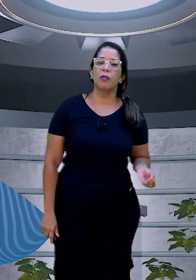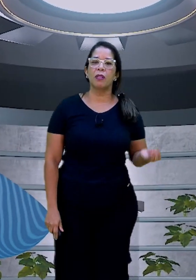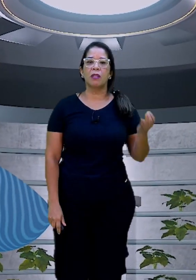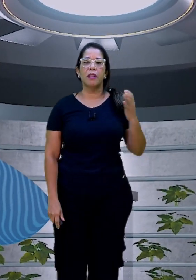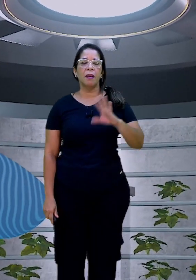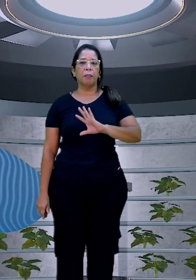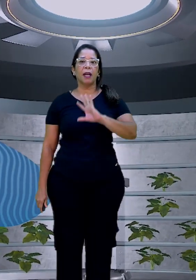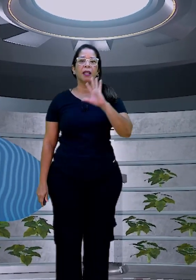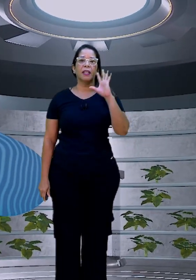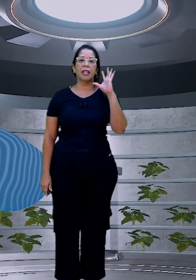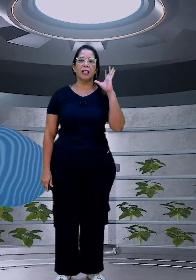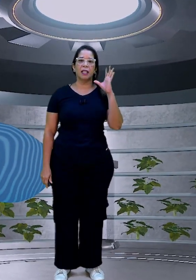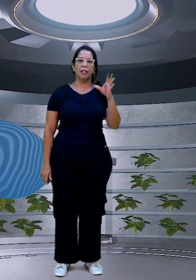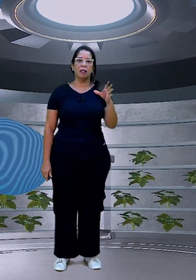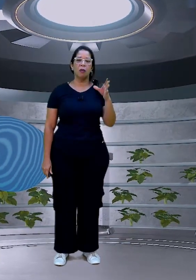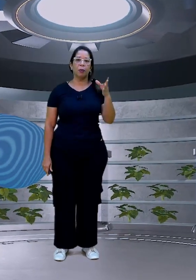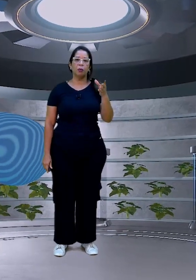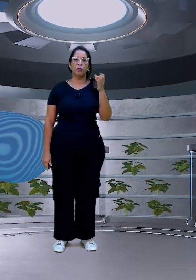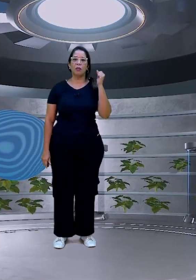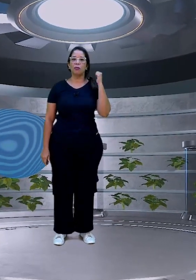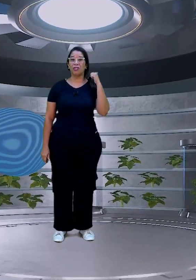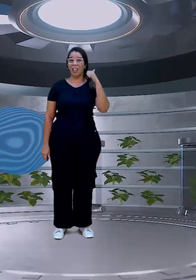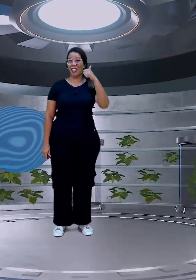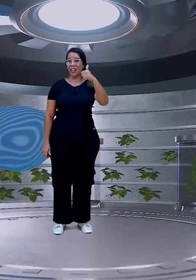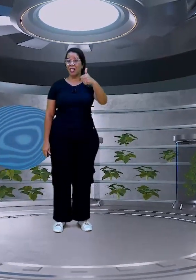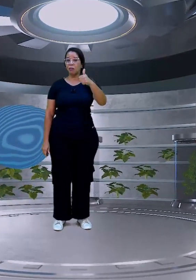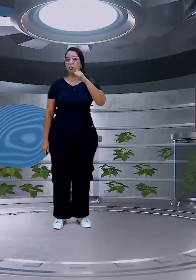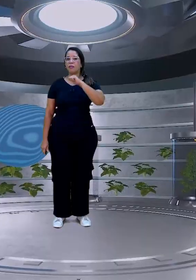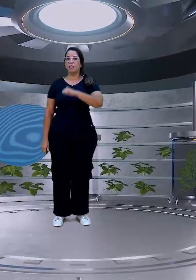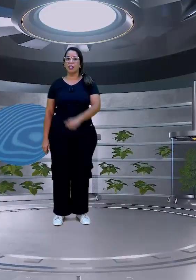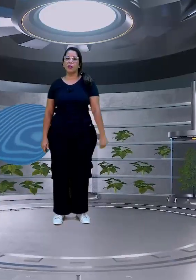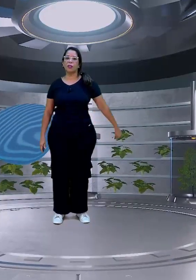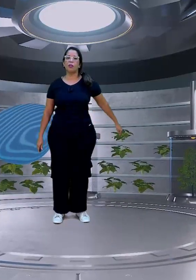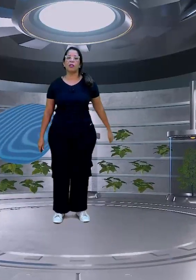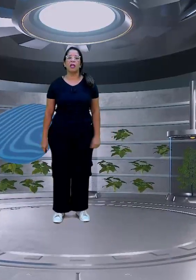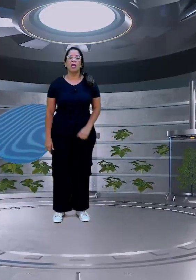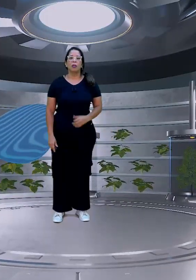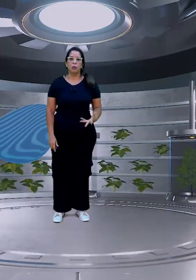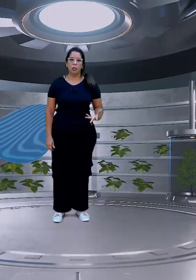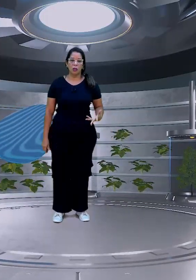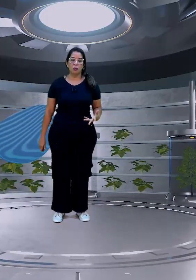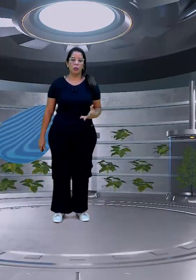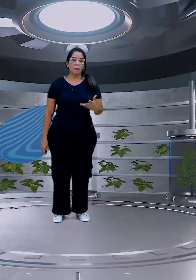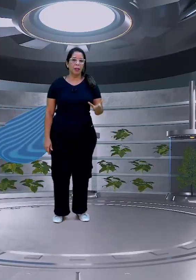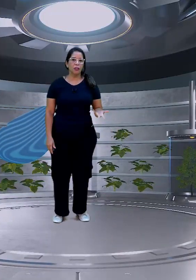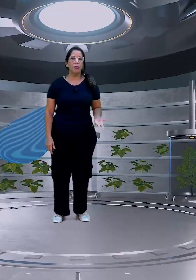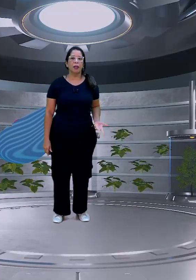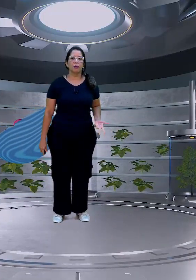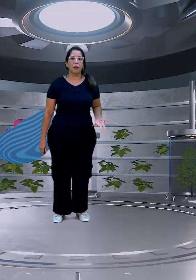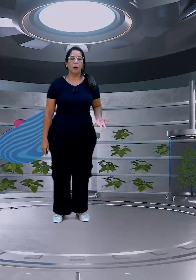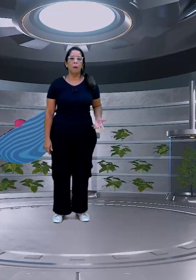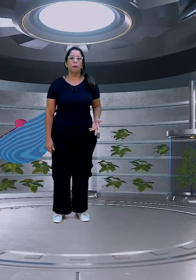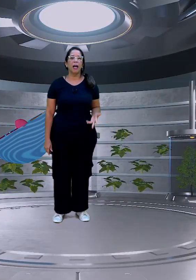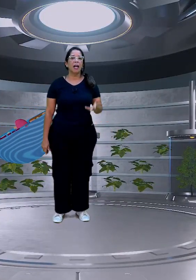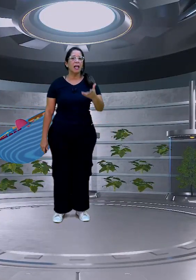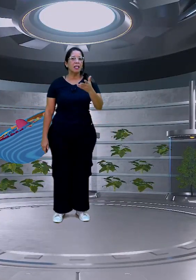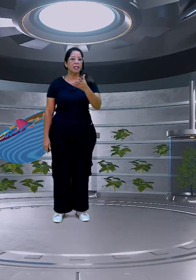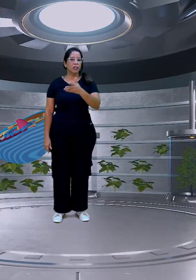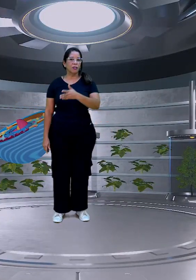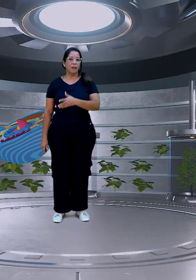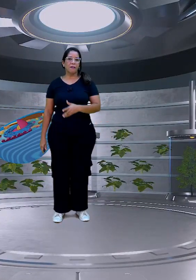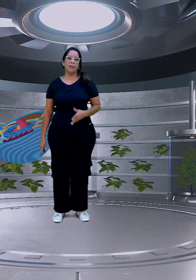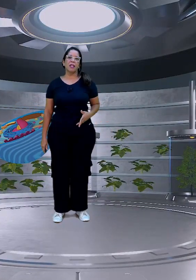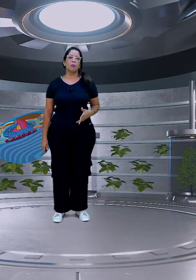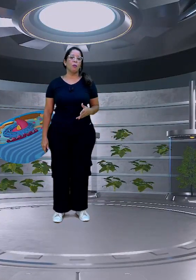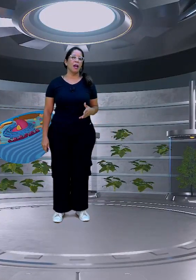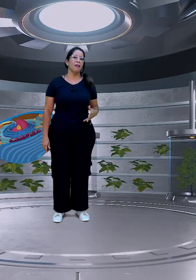de informações, né? Para que a criação, a produção chegue aí aos níveis satisfatórios do seu empreendimento, tá bom?